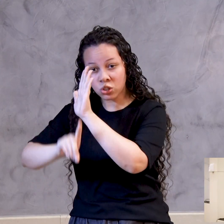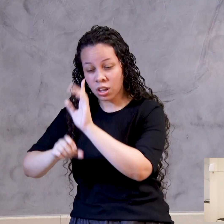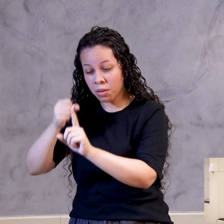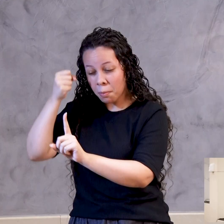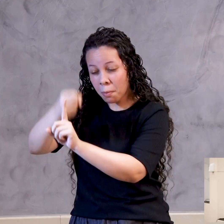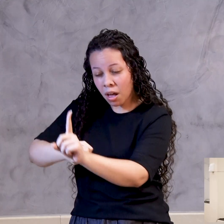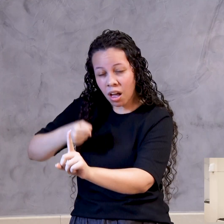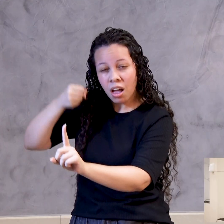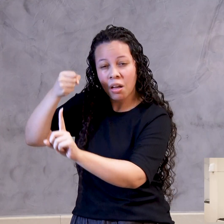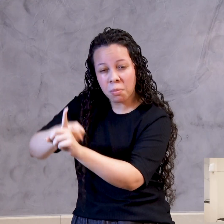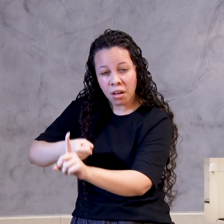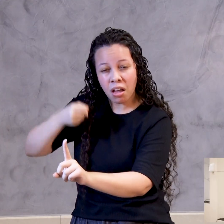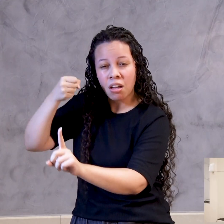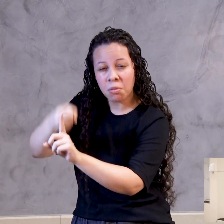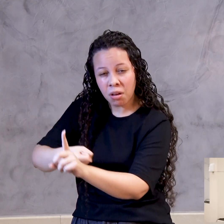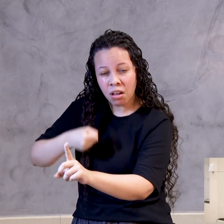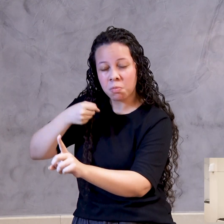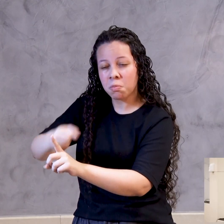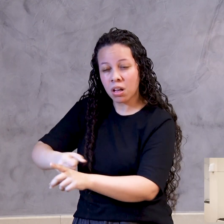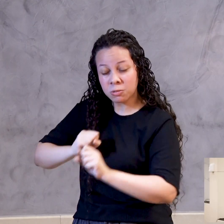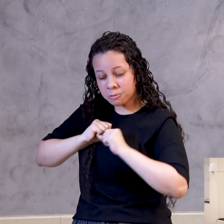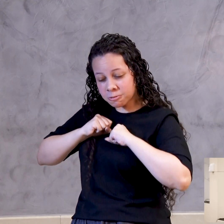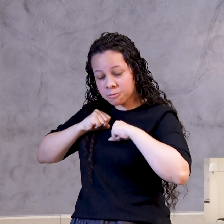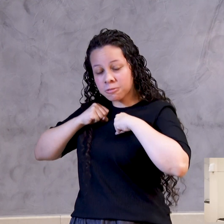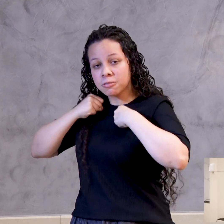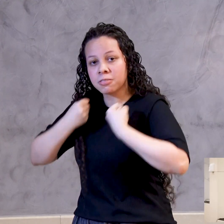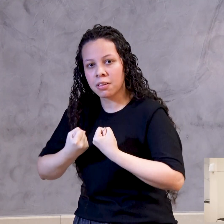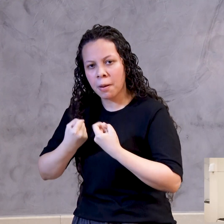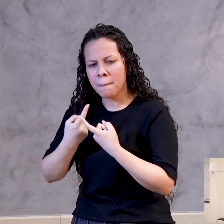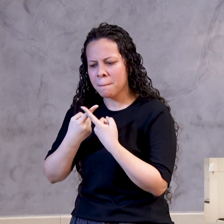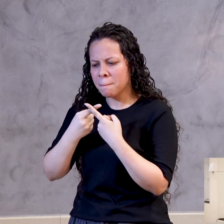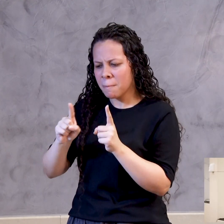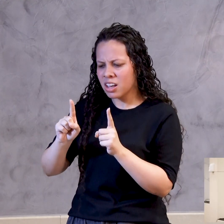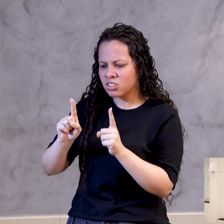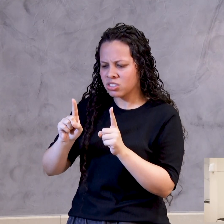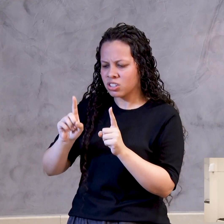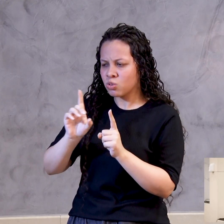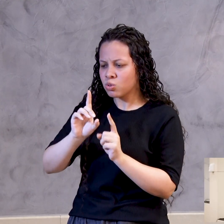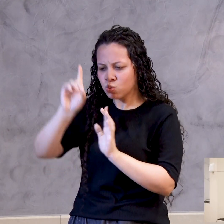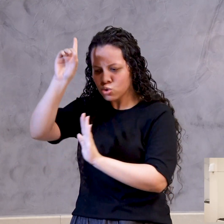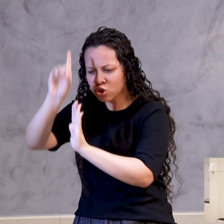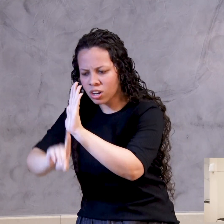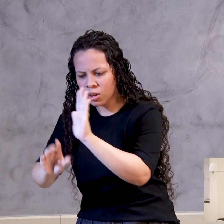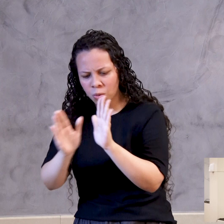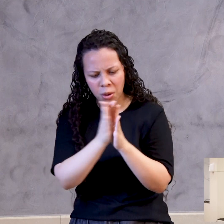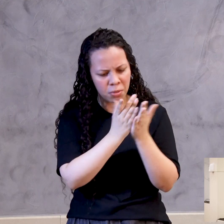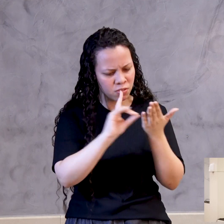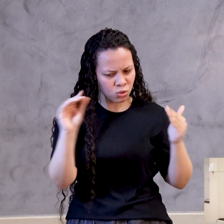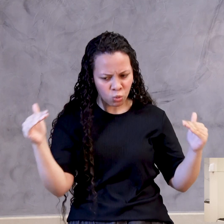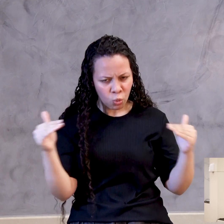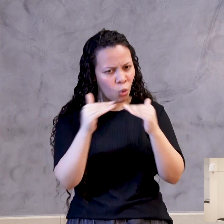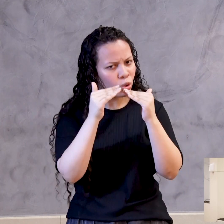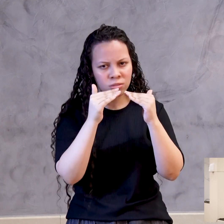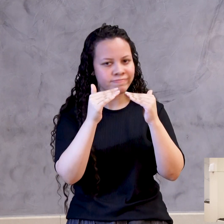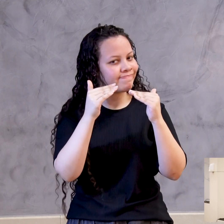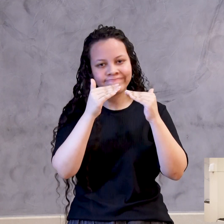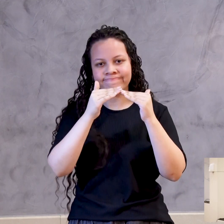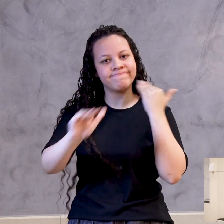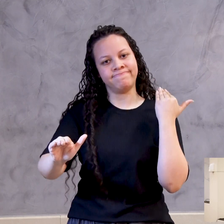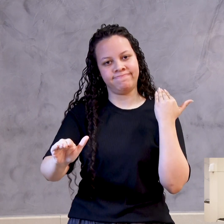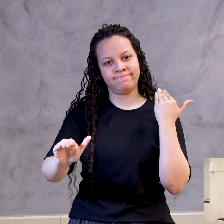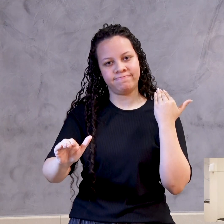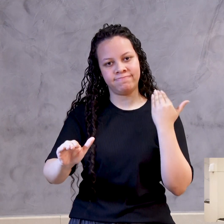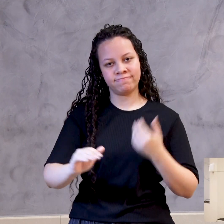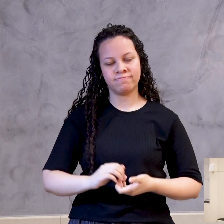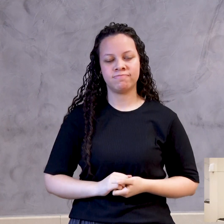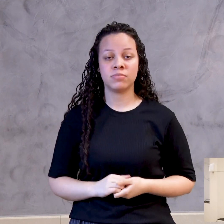adquiridos com lutas, com batalhas, porém direitos sem bases escriturísticas. Eu quero trazer então